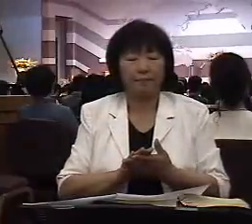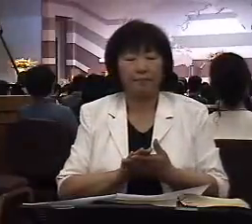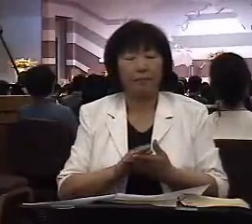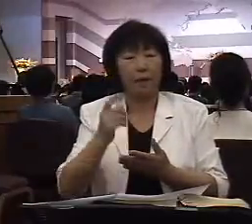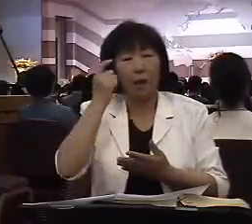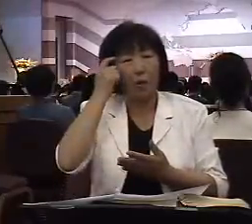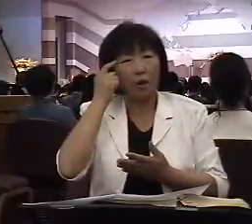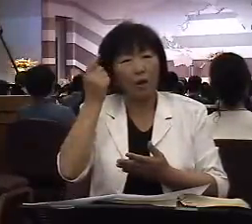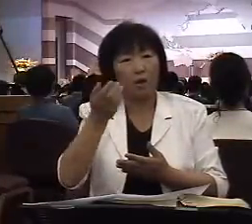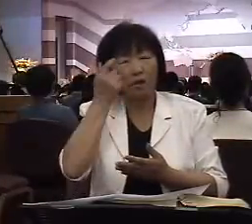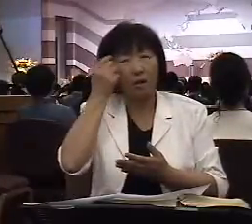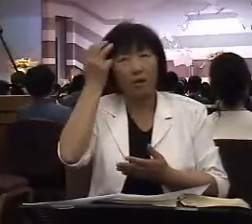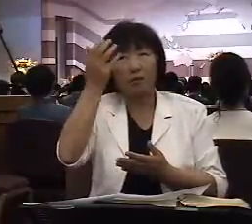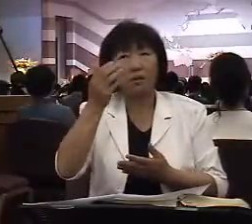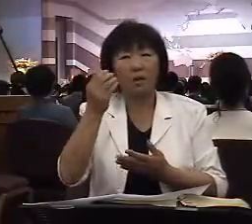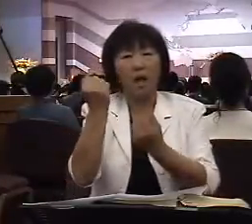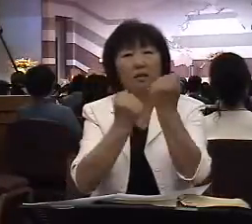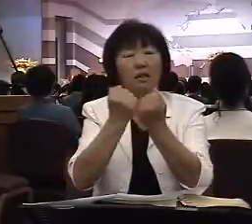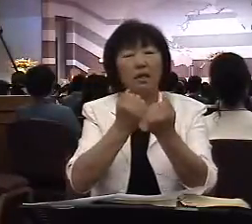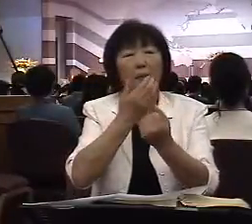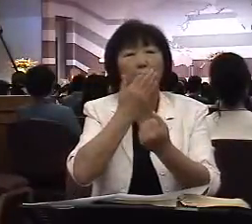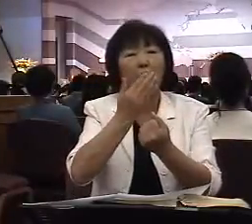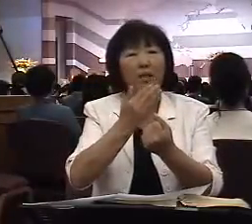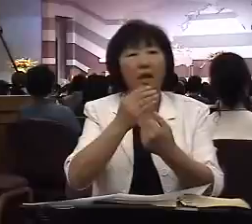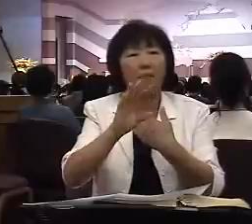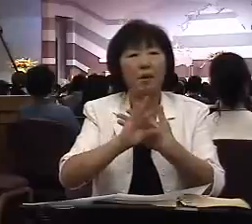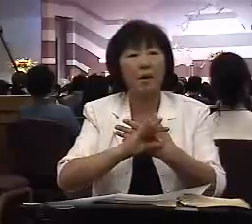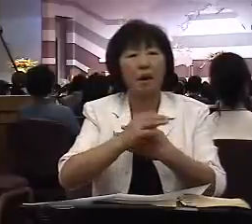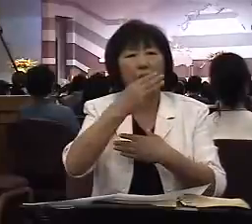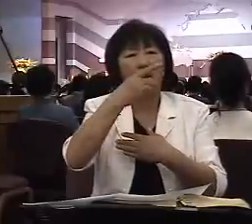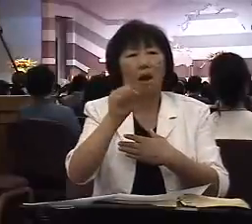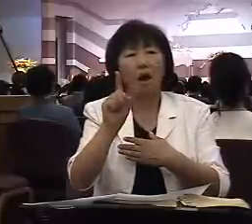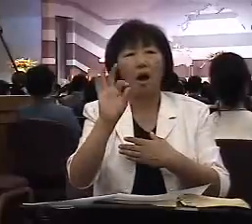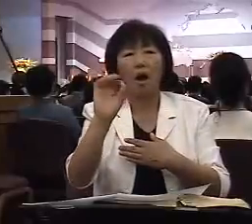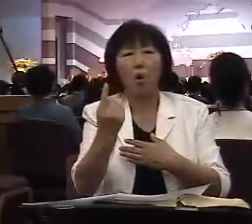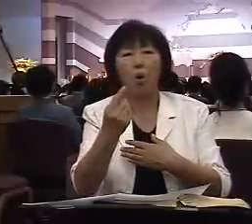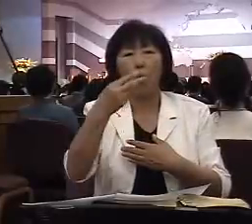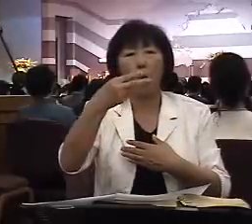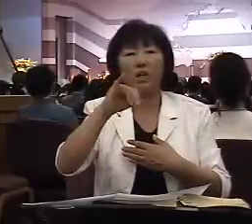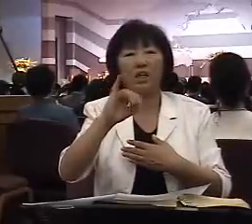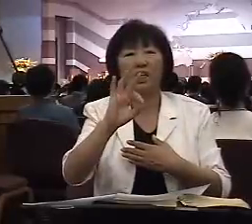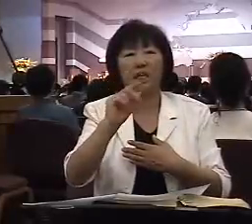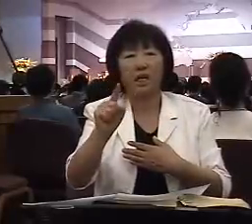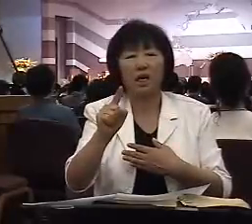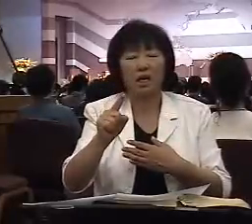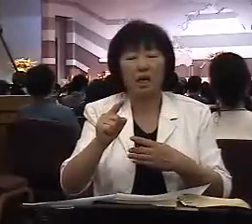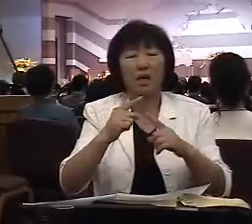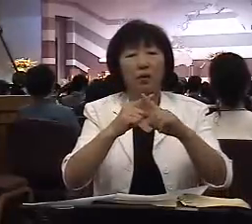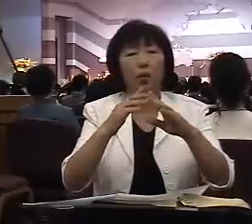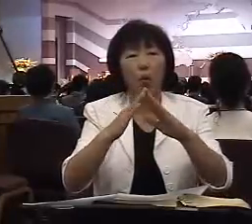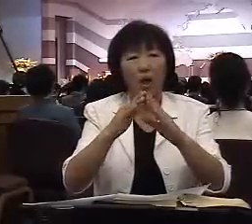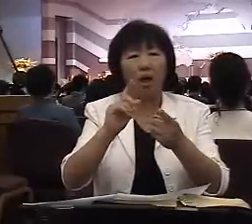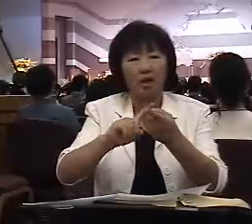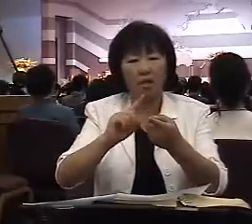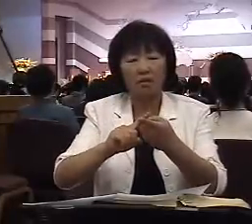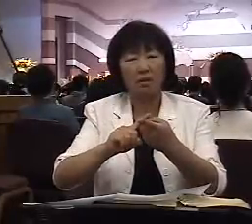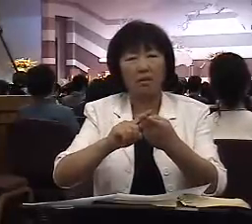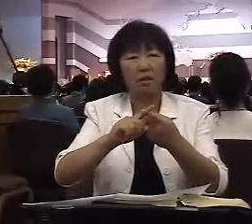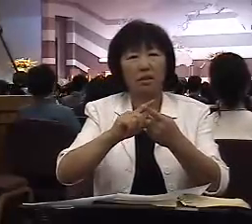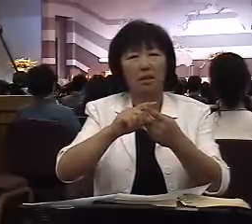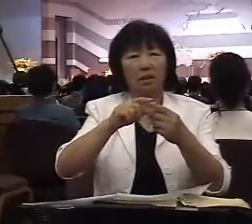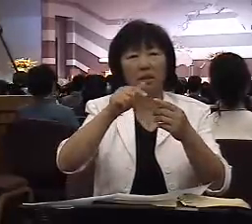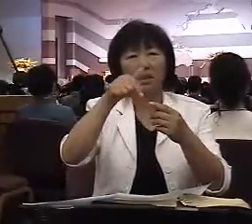왜 이렇게 영적인 해석이 가능한가 하면 라오디게아 교회의 모습을 여러분 잘 아실 것입니다. 계시록 3장 17절부터 나온 말씀을